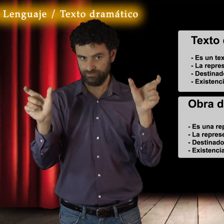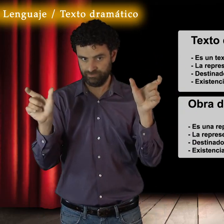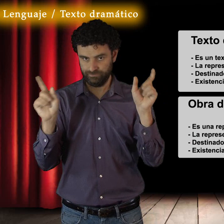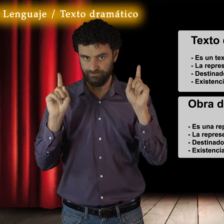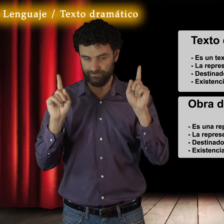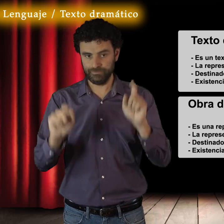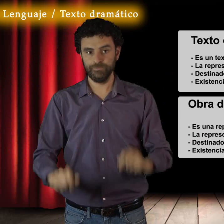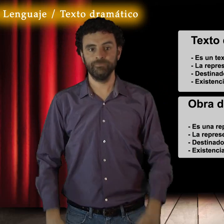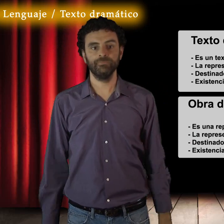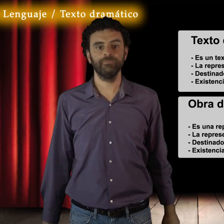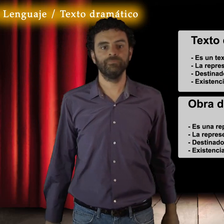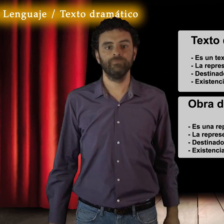dramática